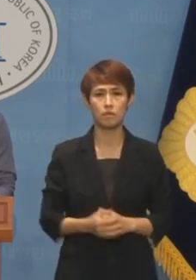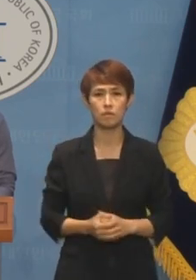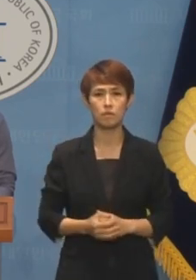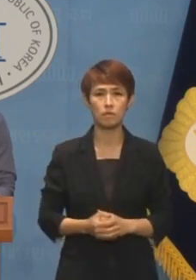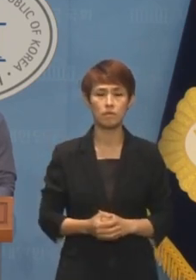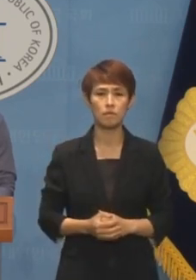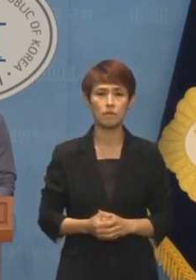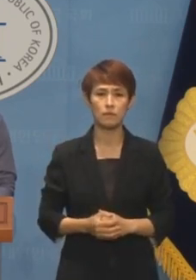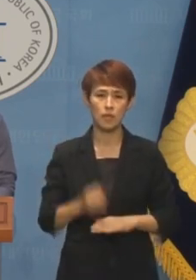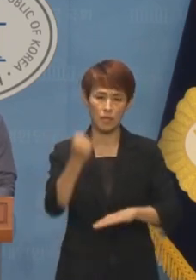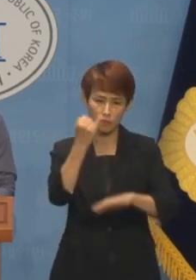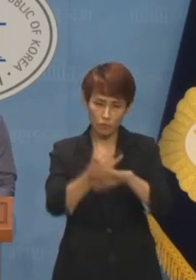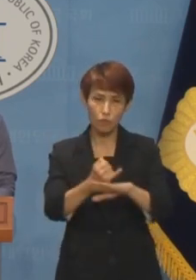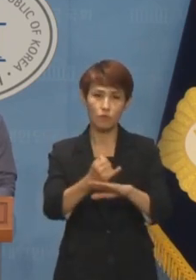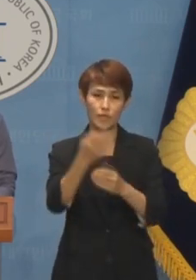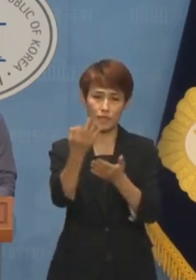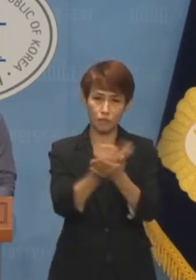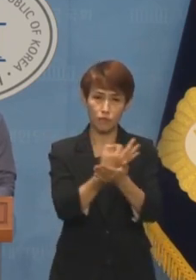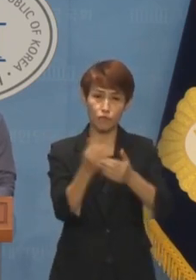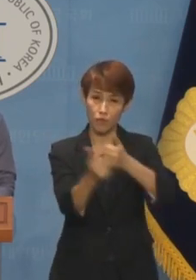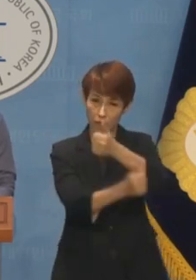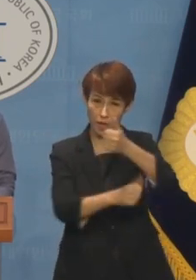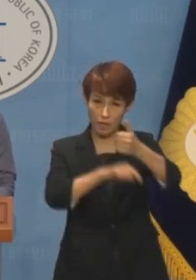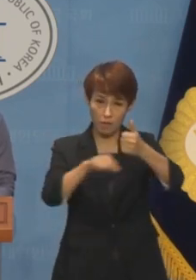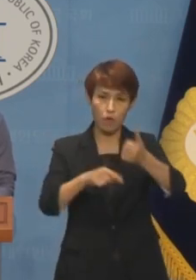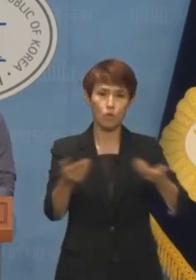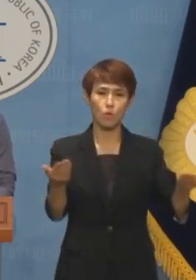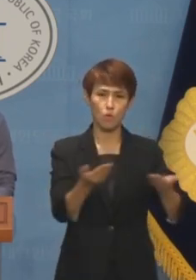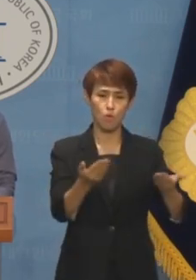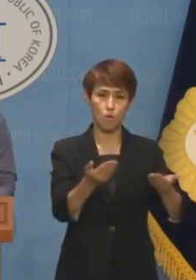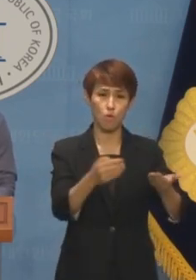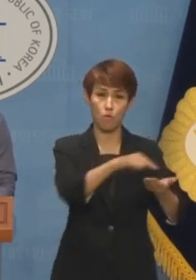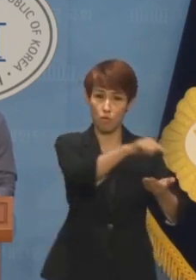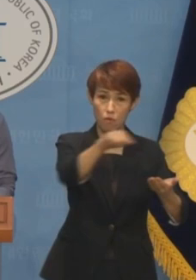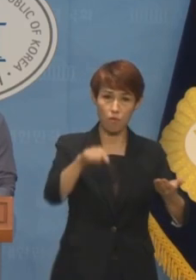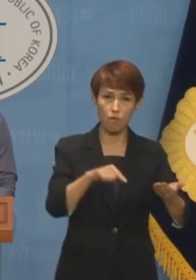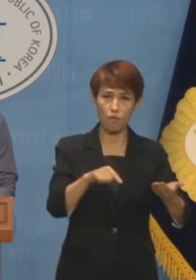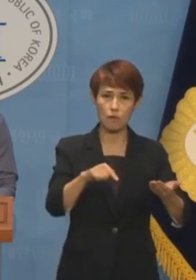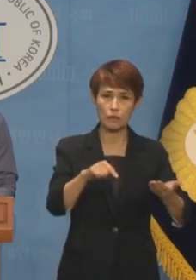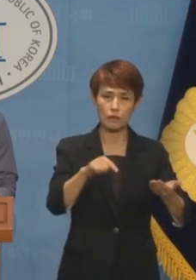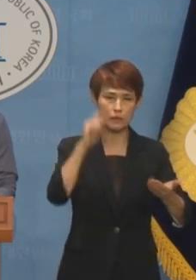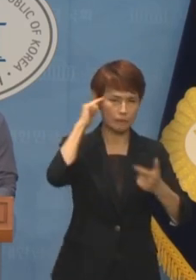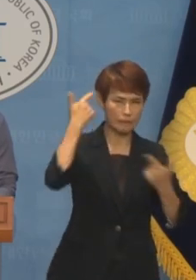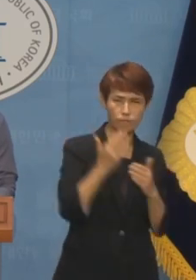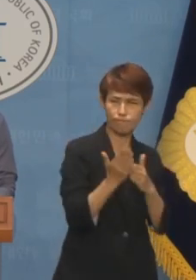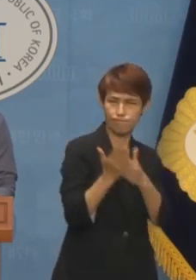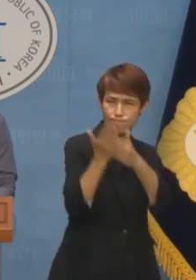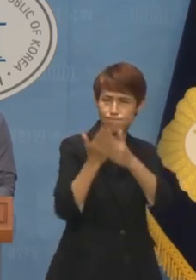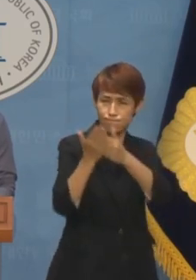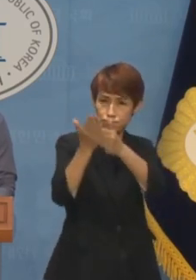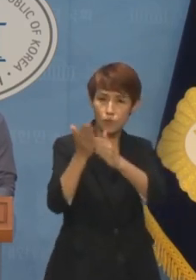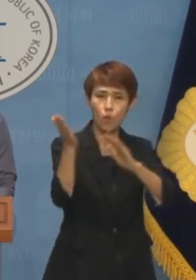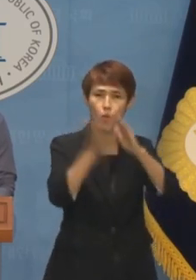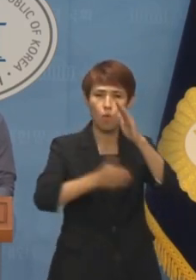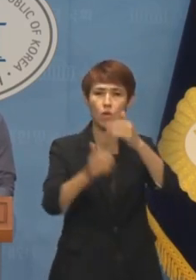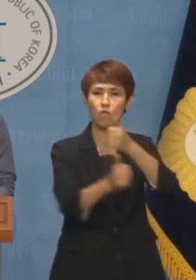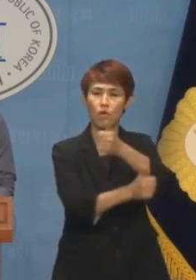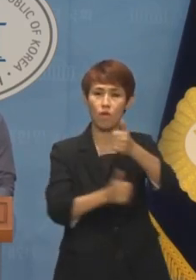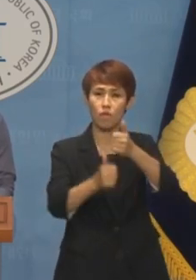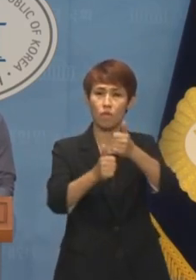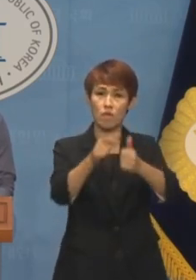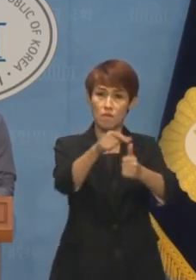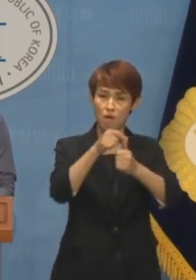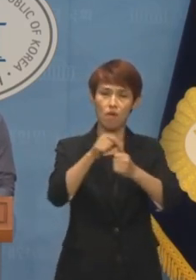구성되는 최저임금위원회에서 노동계가 완강하게 항의하고 반발하는 공익위원